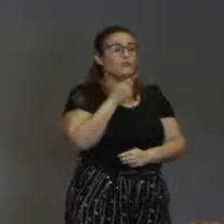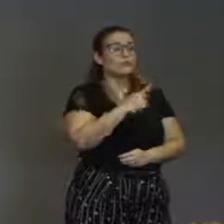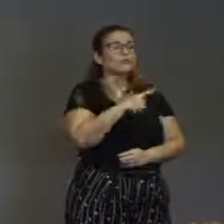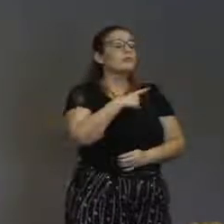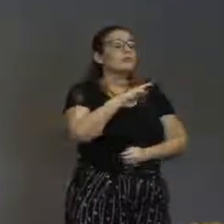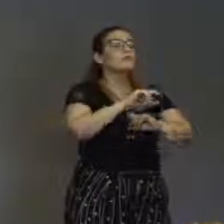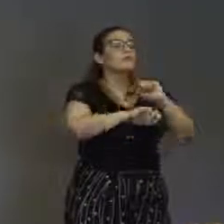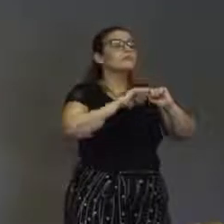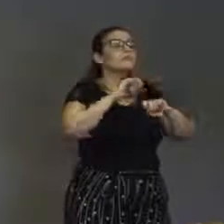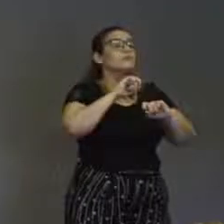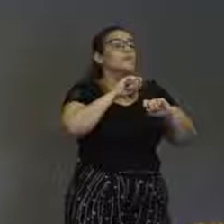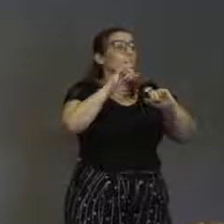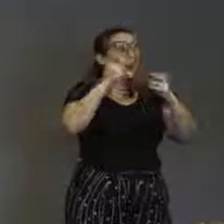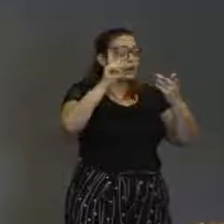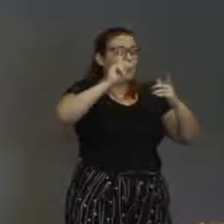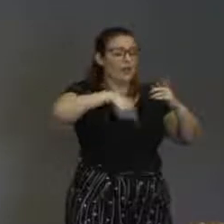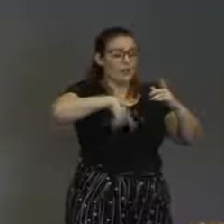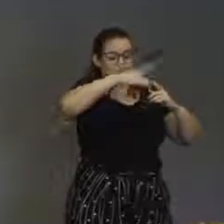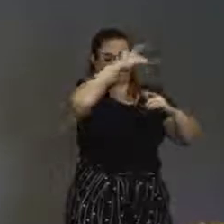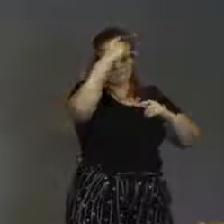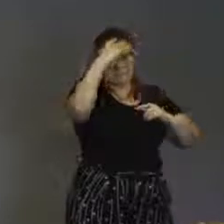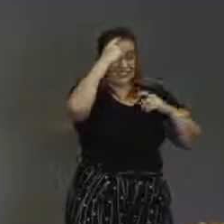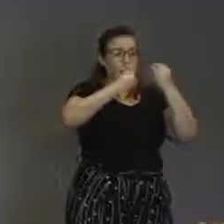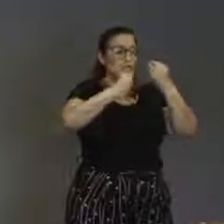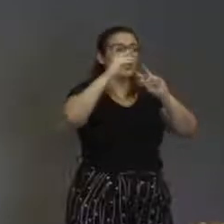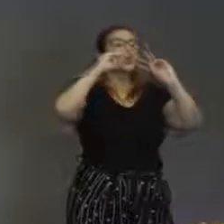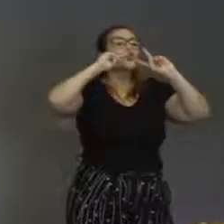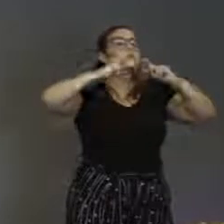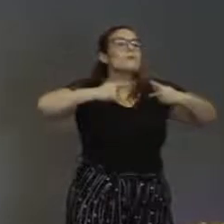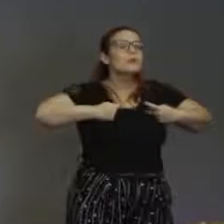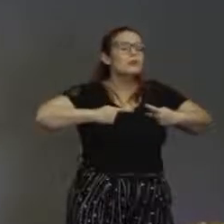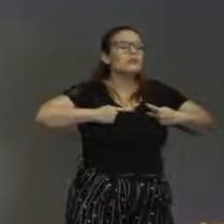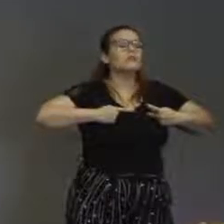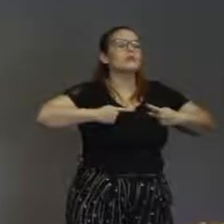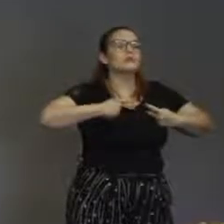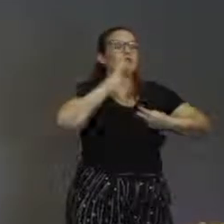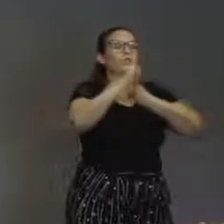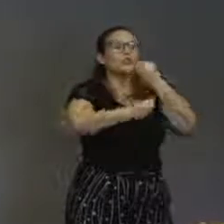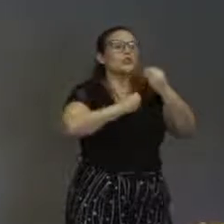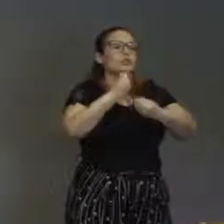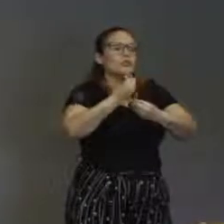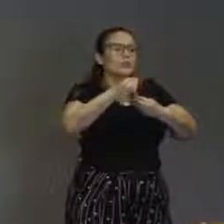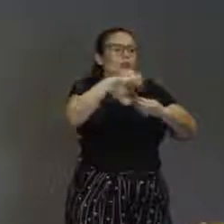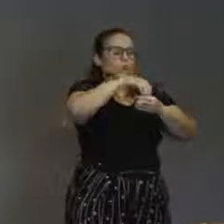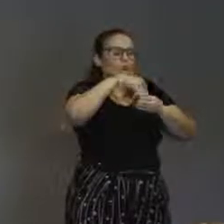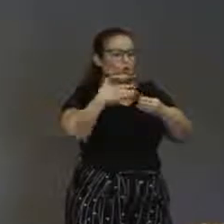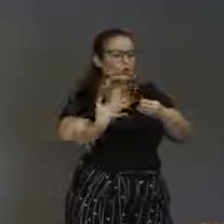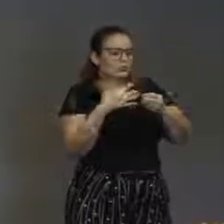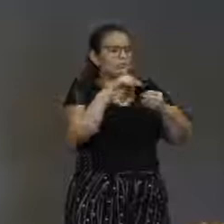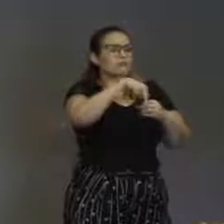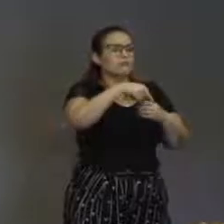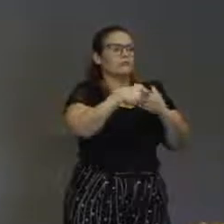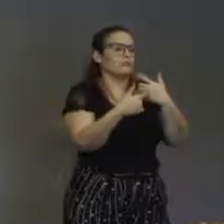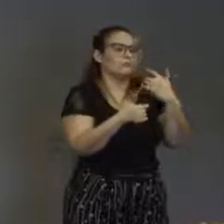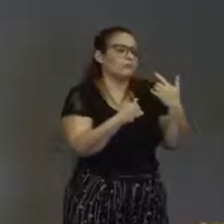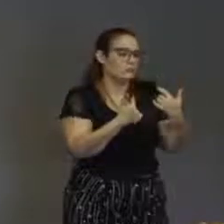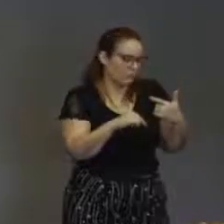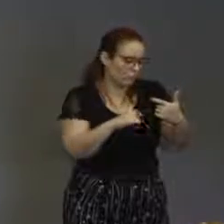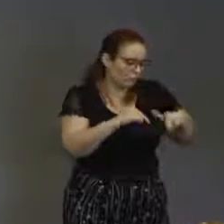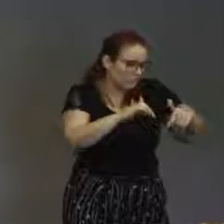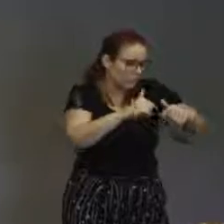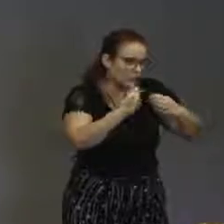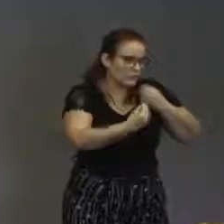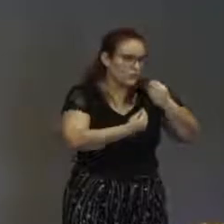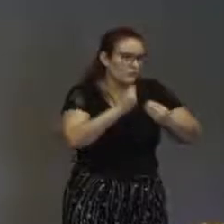de humanidade mais presente, pelo menos da forma como o conceito veio sendo trabalhado. E há 10 anos a gente resolveu